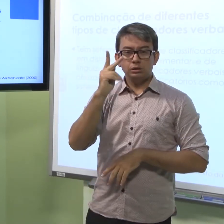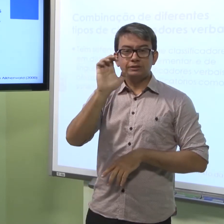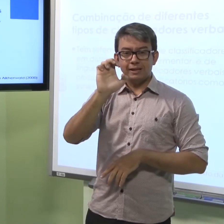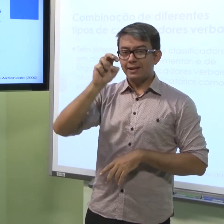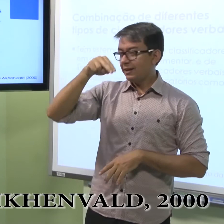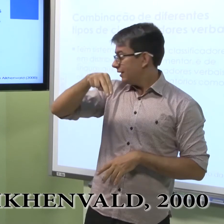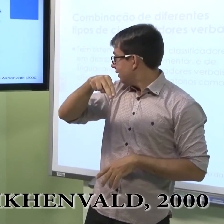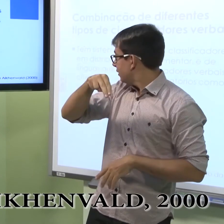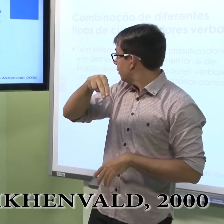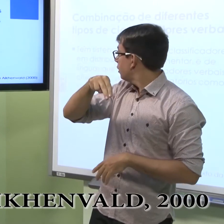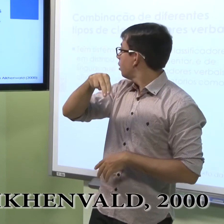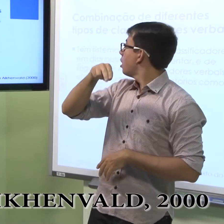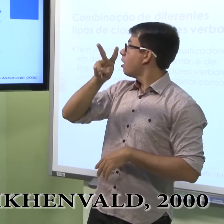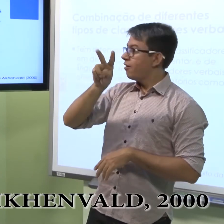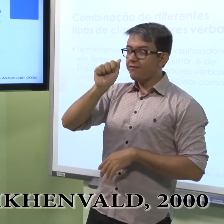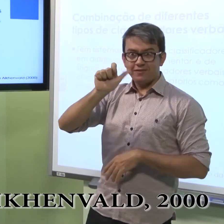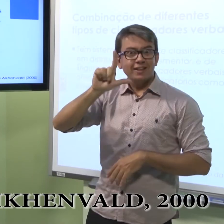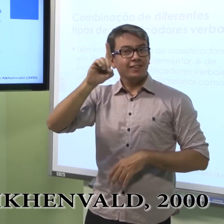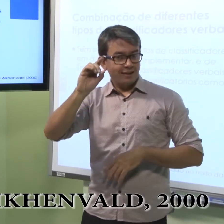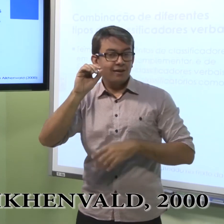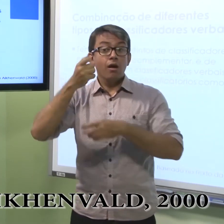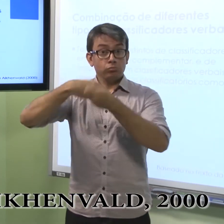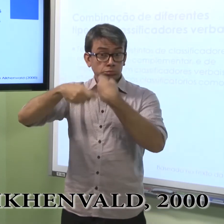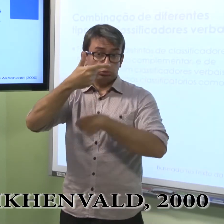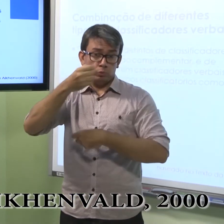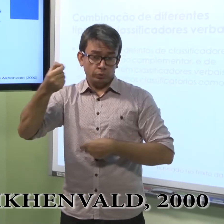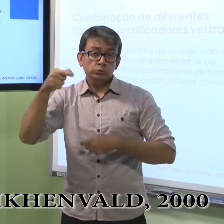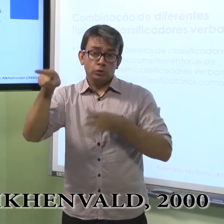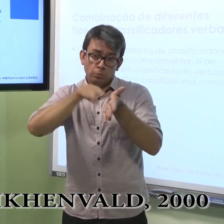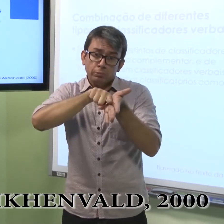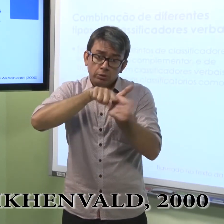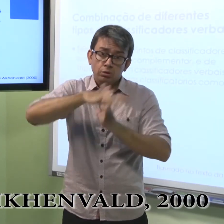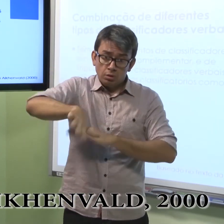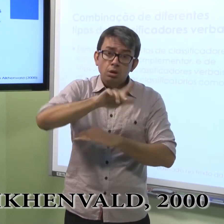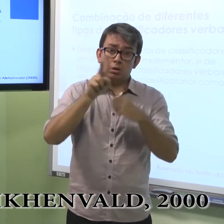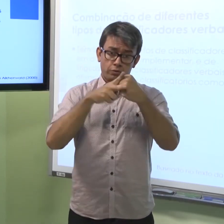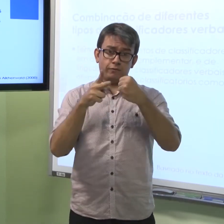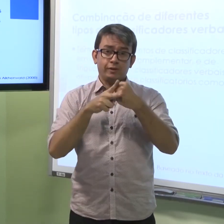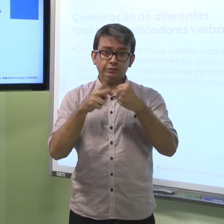autor, de 2000, ele que fez essa pesquisa, tá bom?